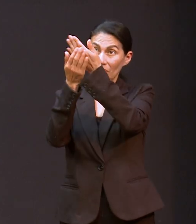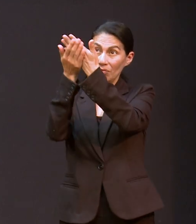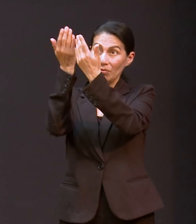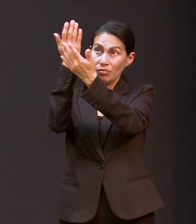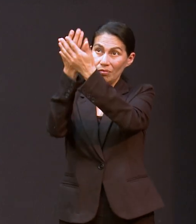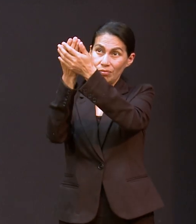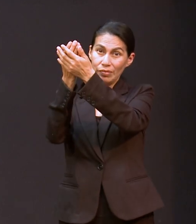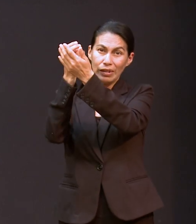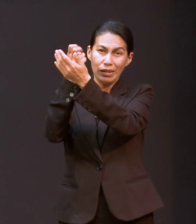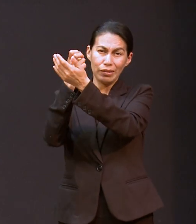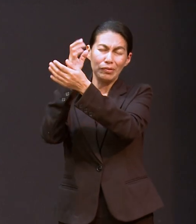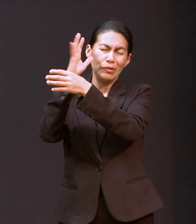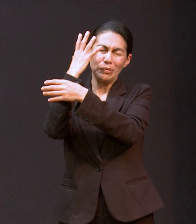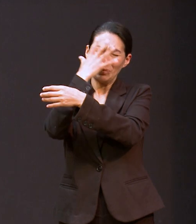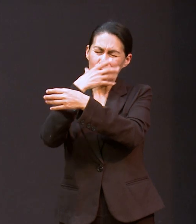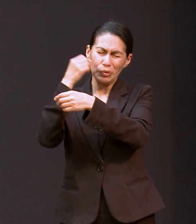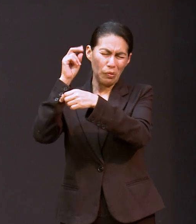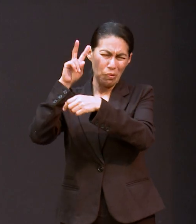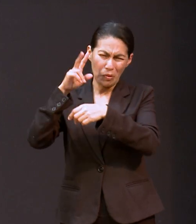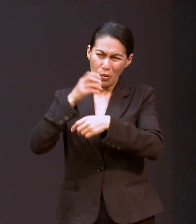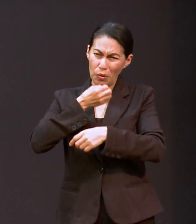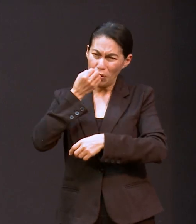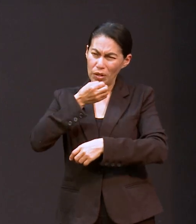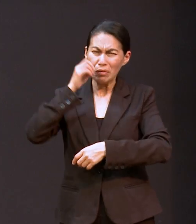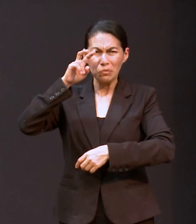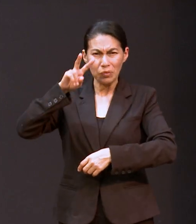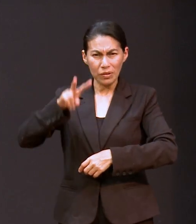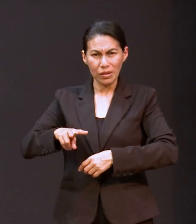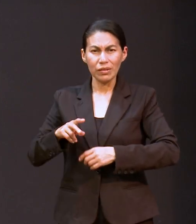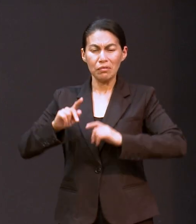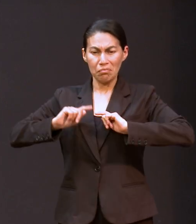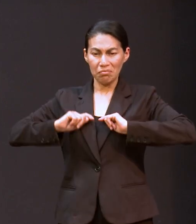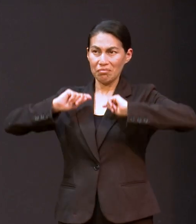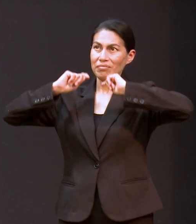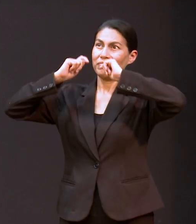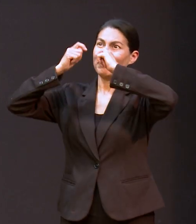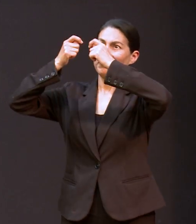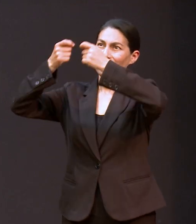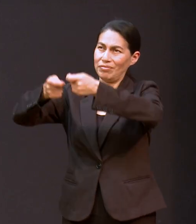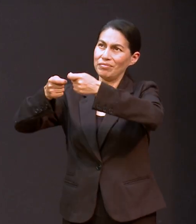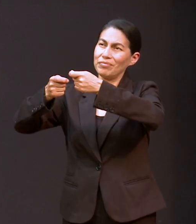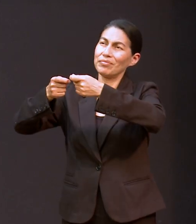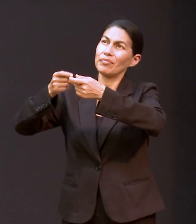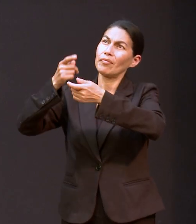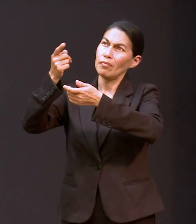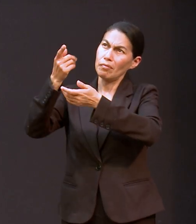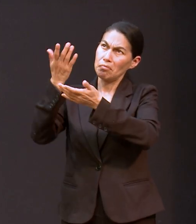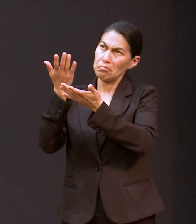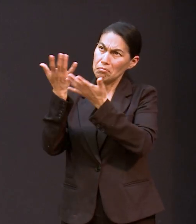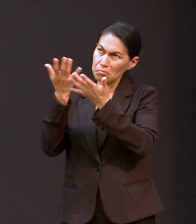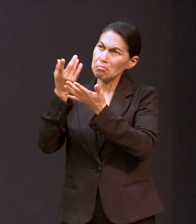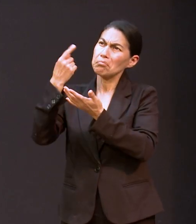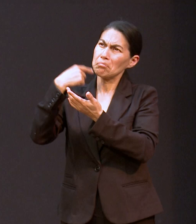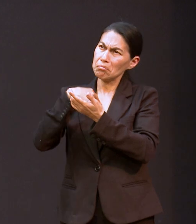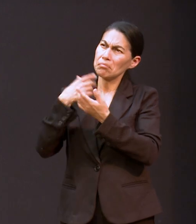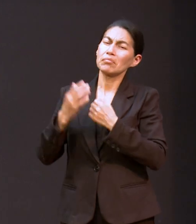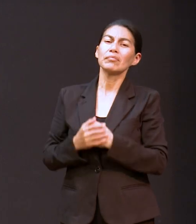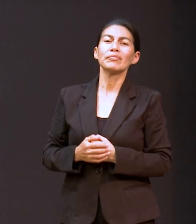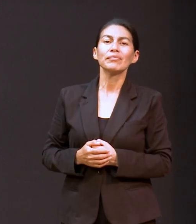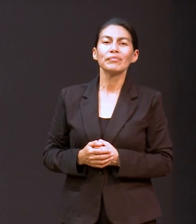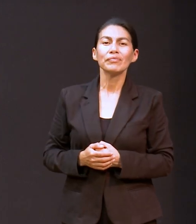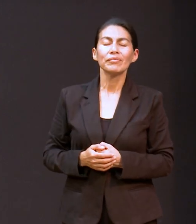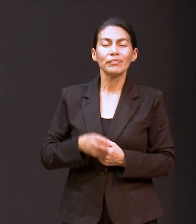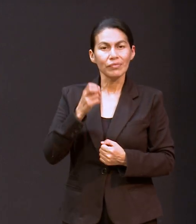Dios Ese es en la esencia de la verdadera oración la entrega el rendimiento el